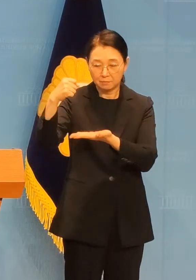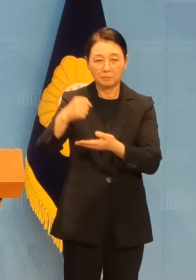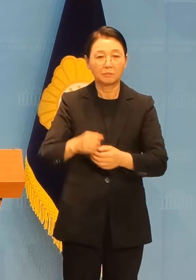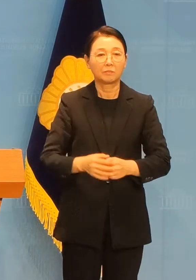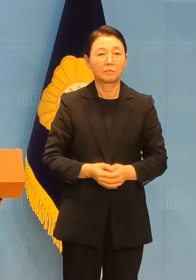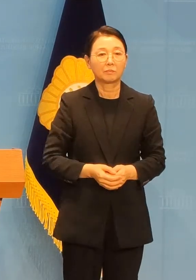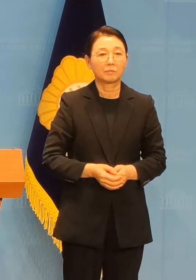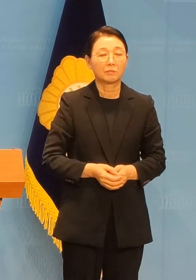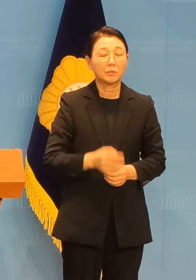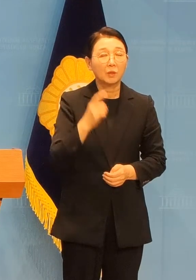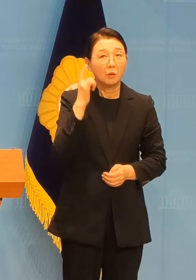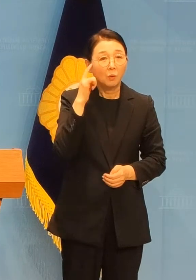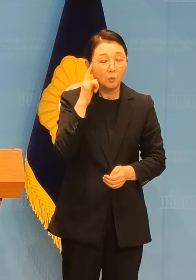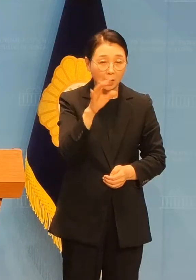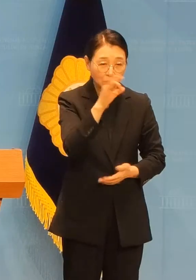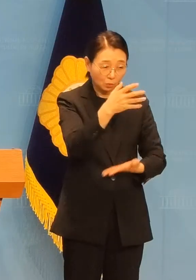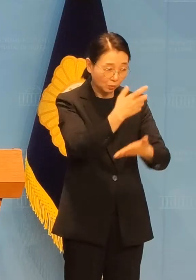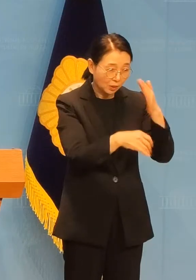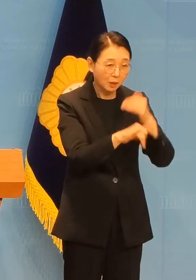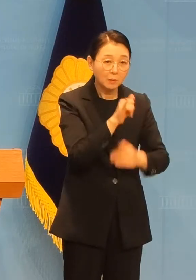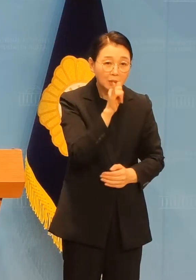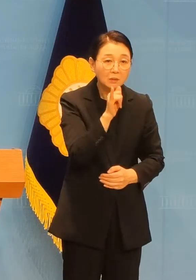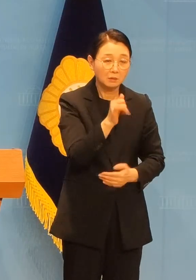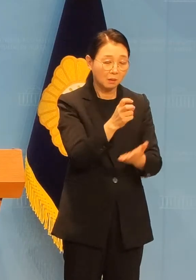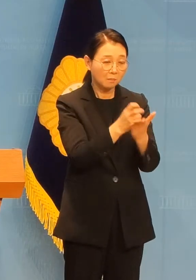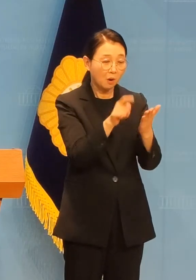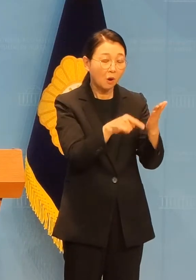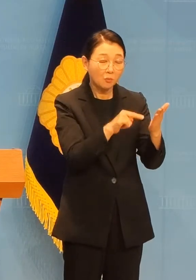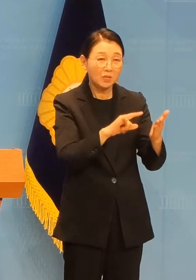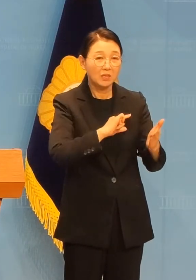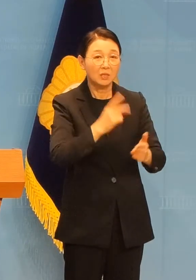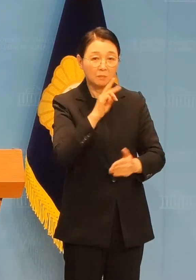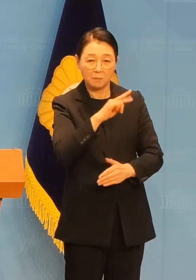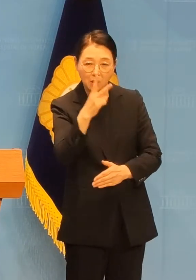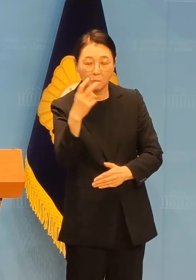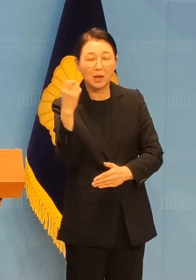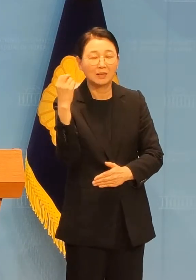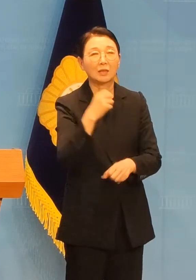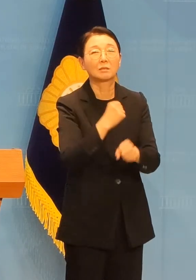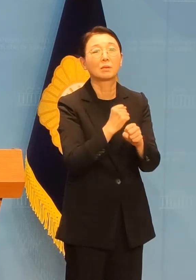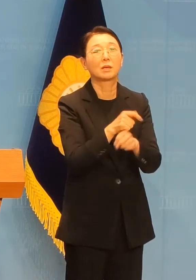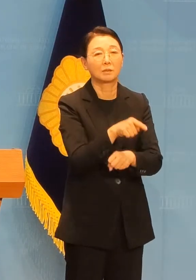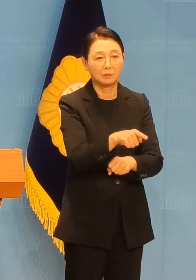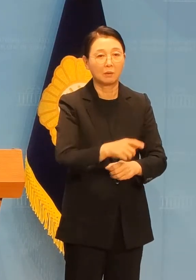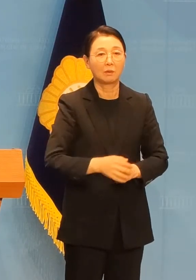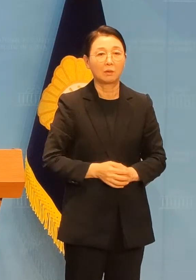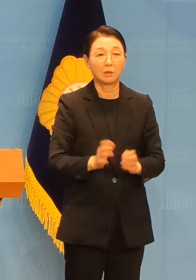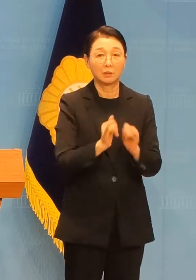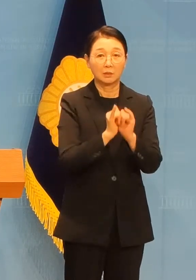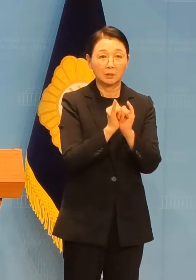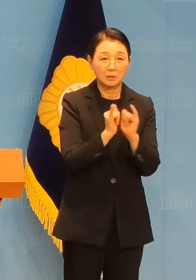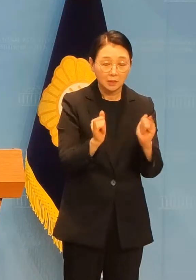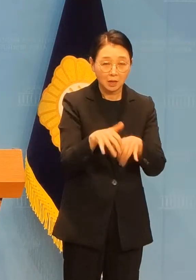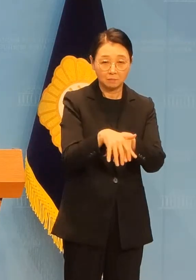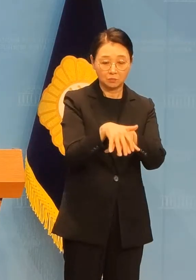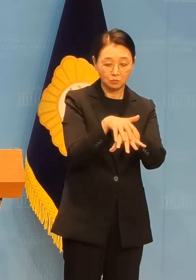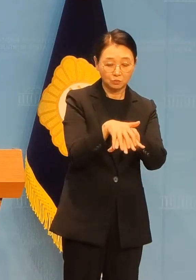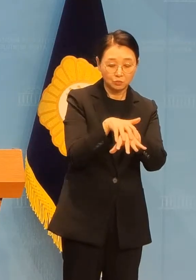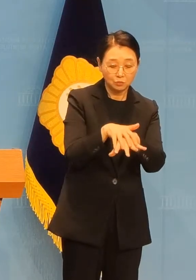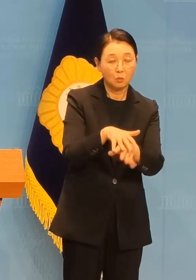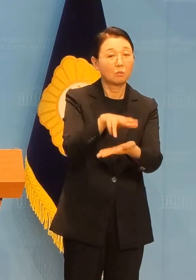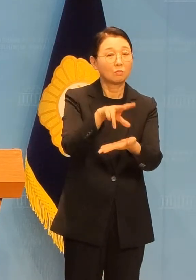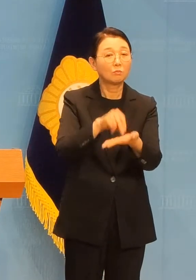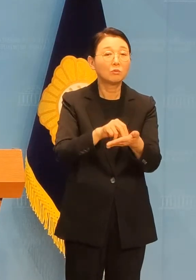했습니다. 왜냐하면 돈이 남아있는 한 법인은 이름만 바꿔 다시 태어나기 때문입니다. 사람도 구조도